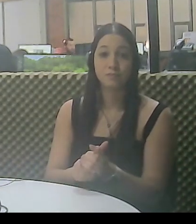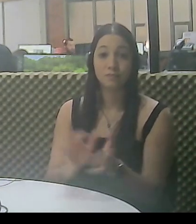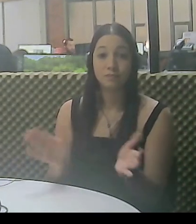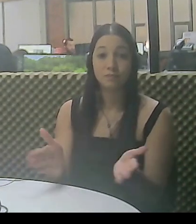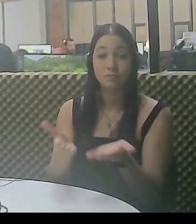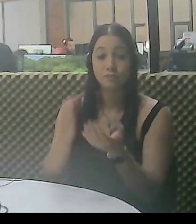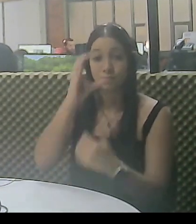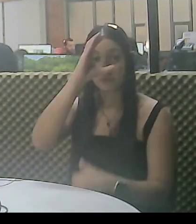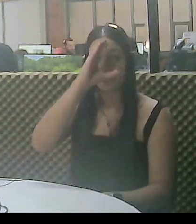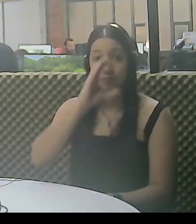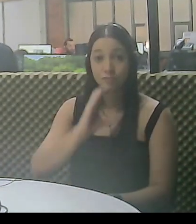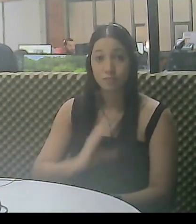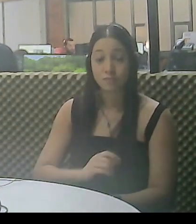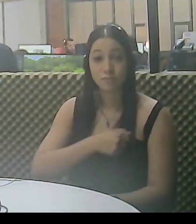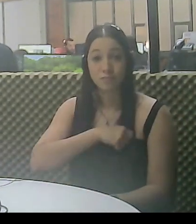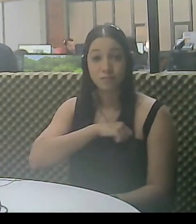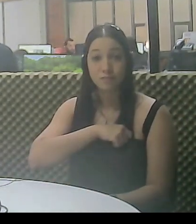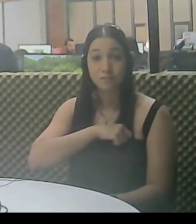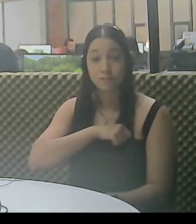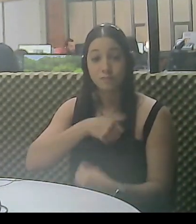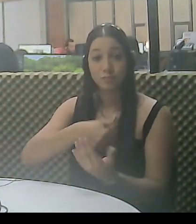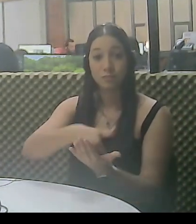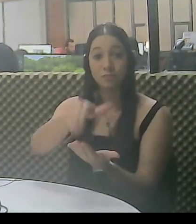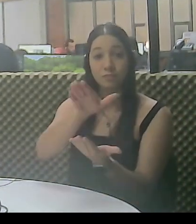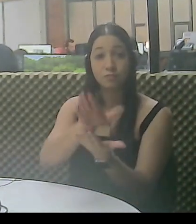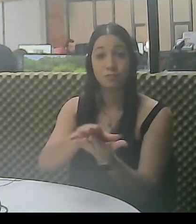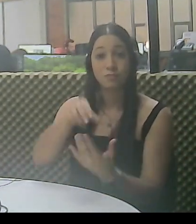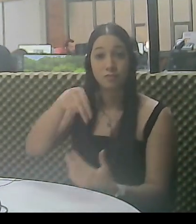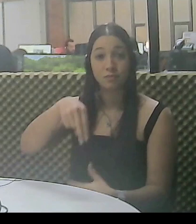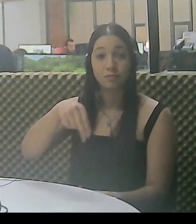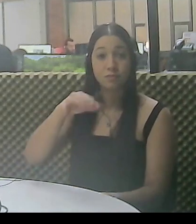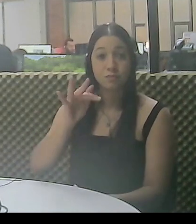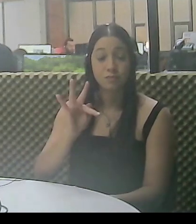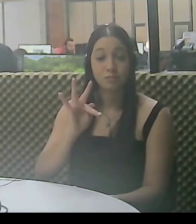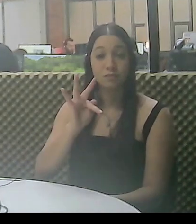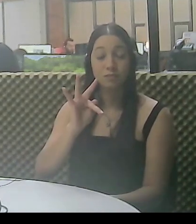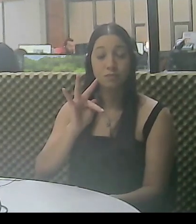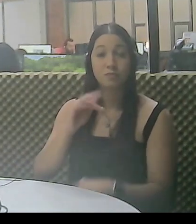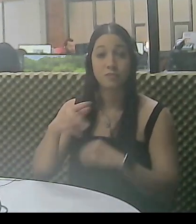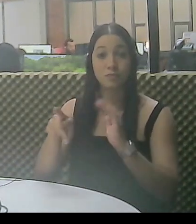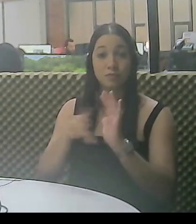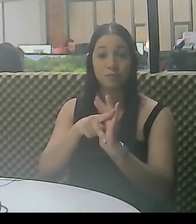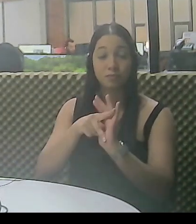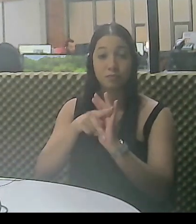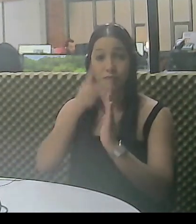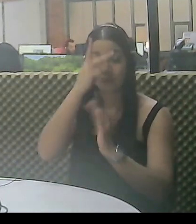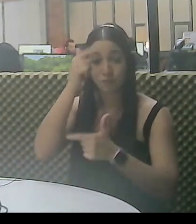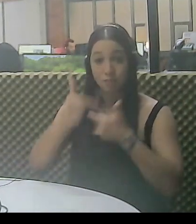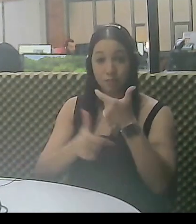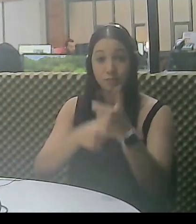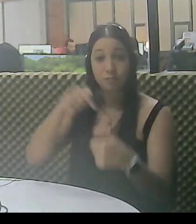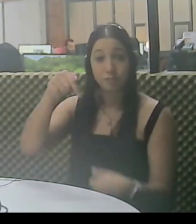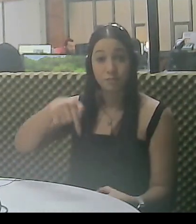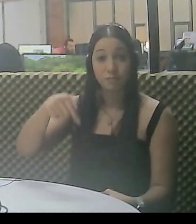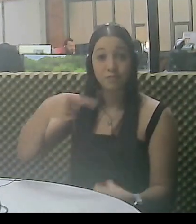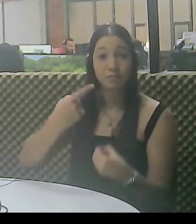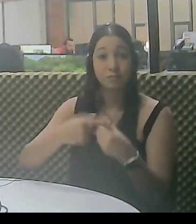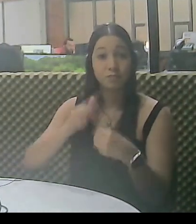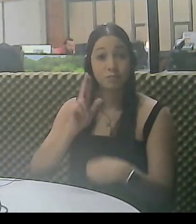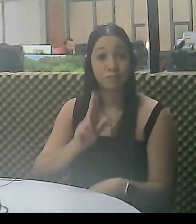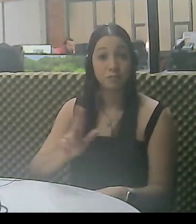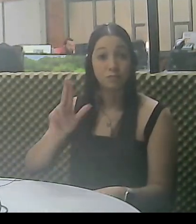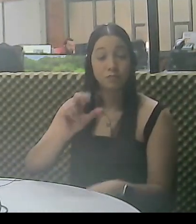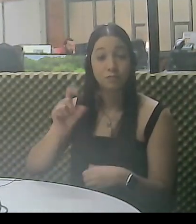a cidadania fiscal, quem tomar notas fiscais de serviços eletrônicas emitidas por prestadores de serviços da cidade entre os